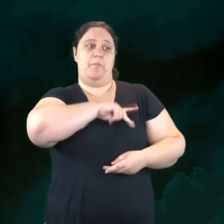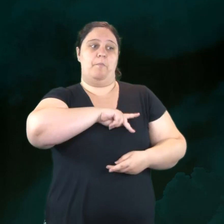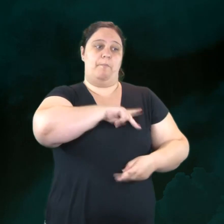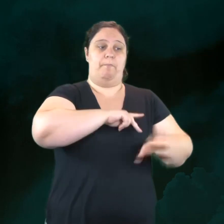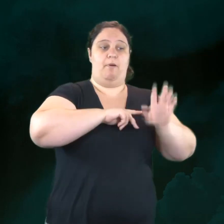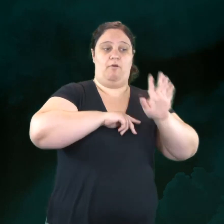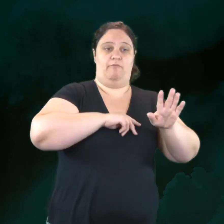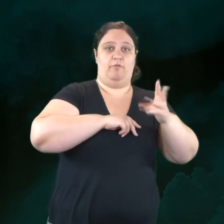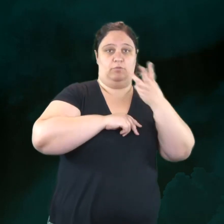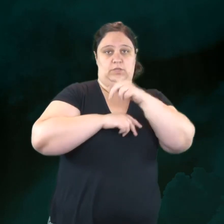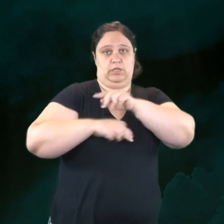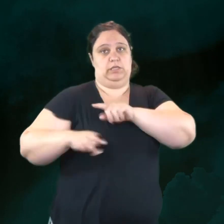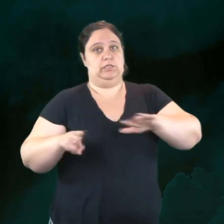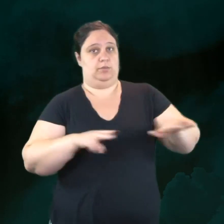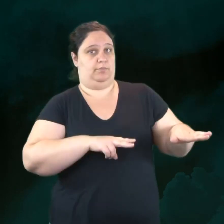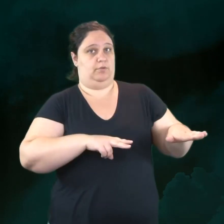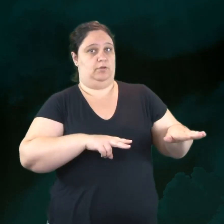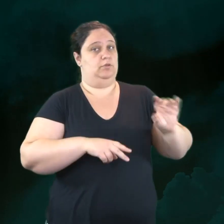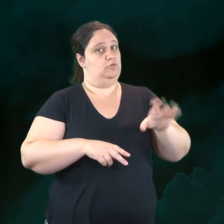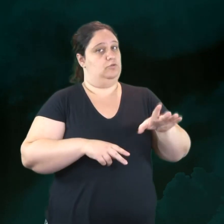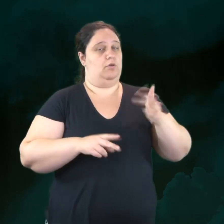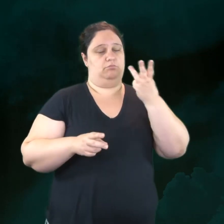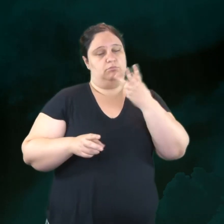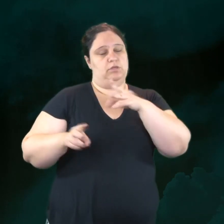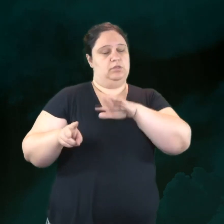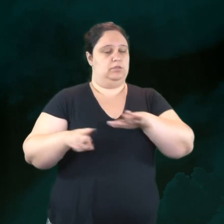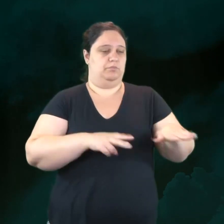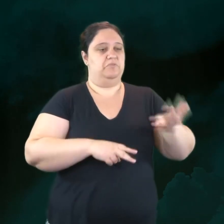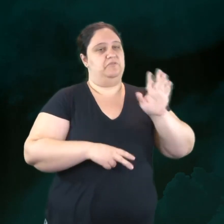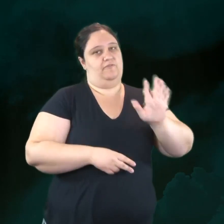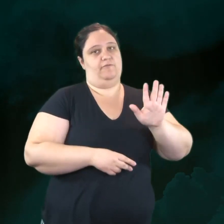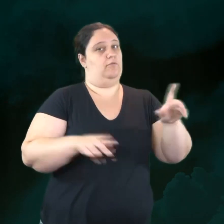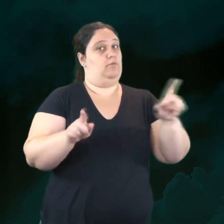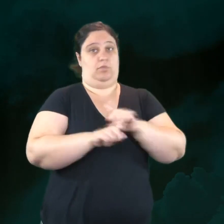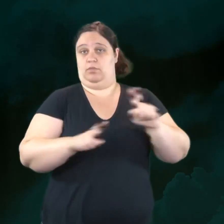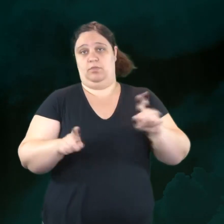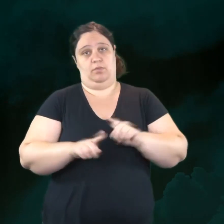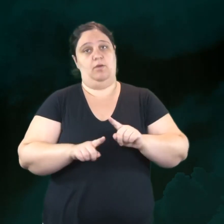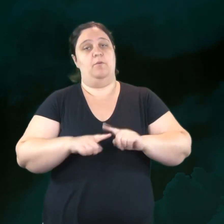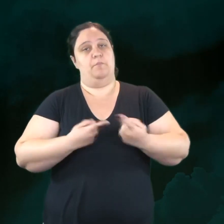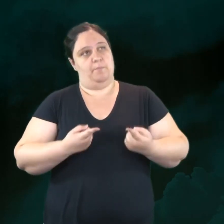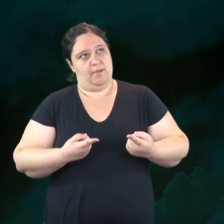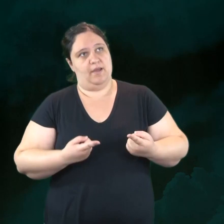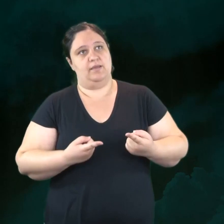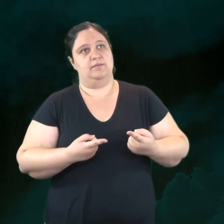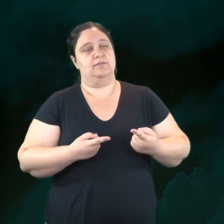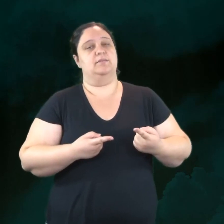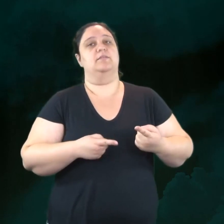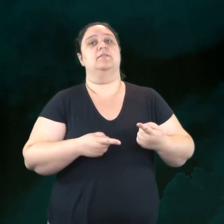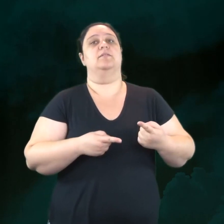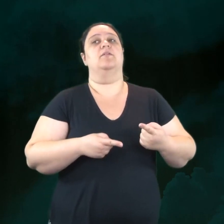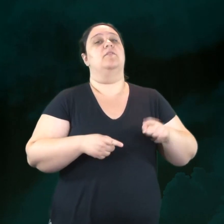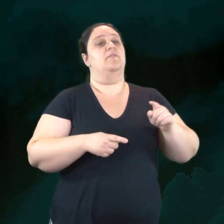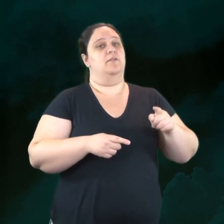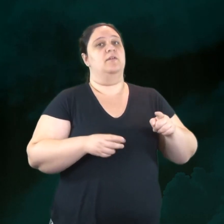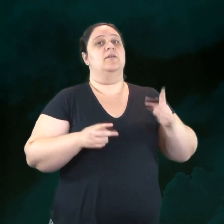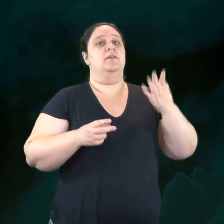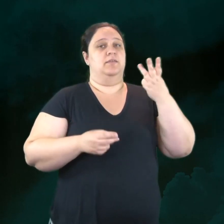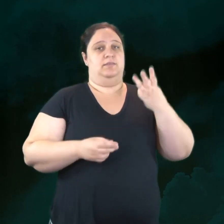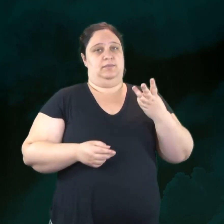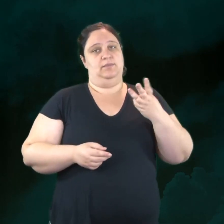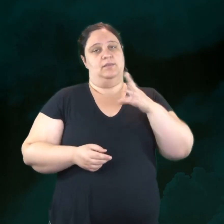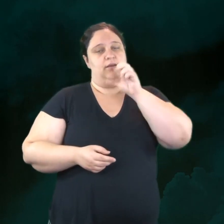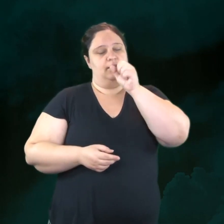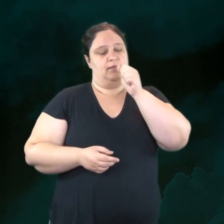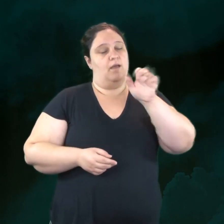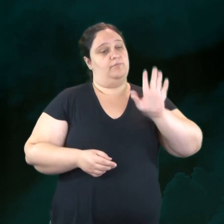dos apóstolos, tenha sido de apenas 3 sábados, mas pelo menos 3 sábados, Paulo,